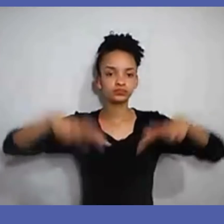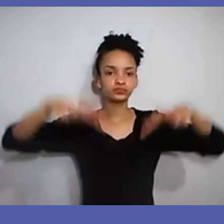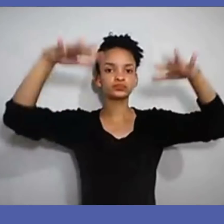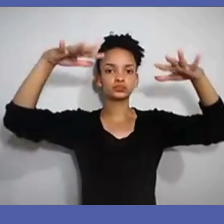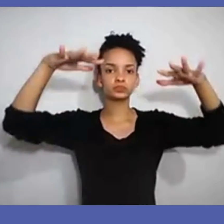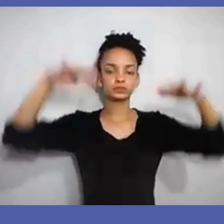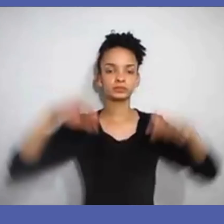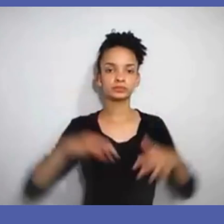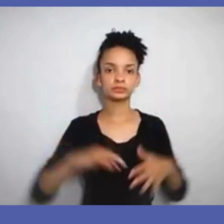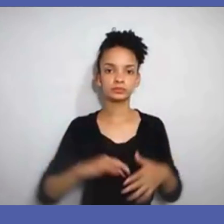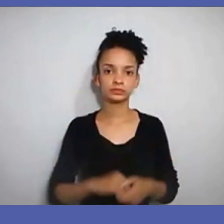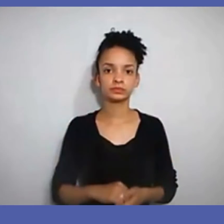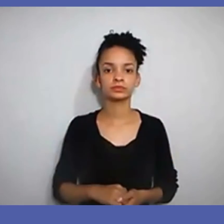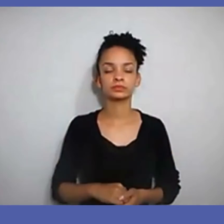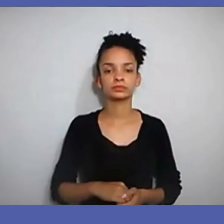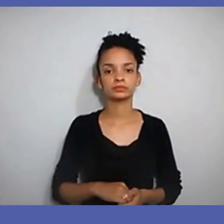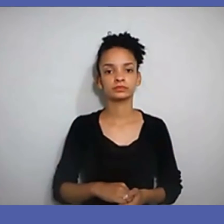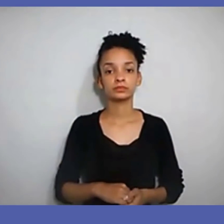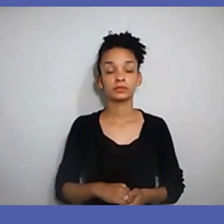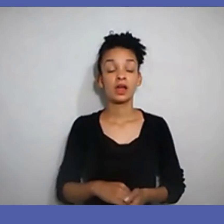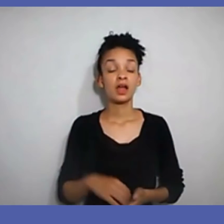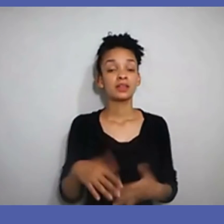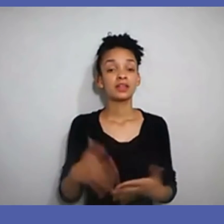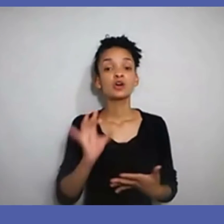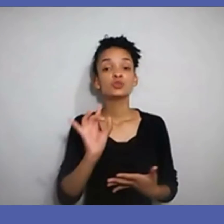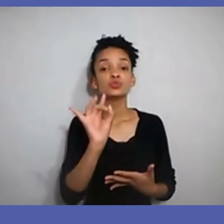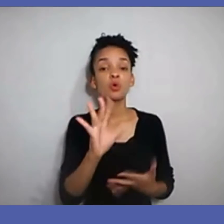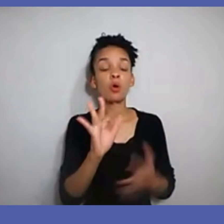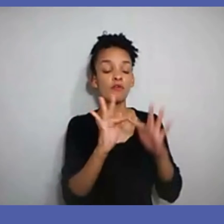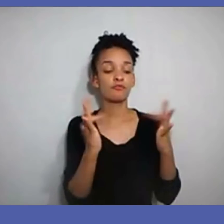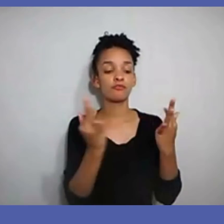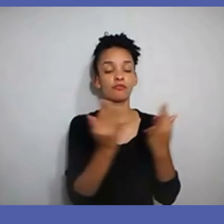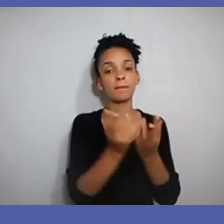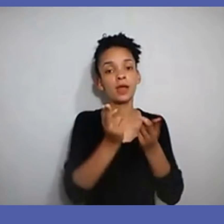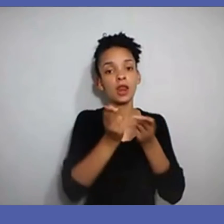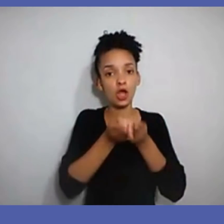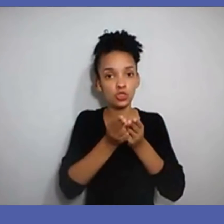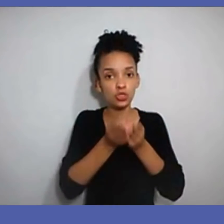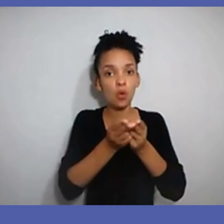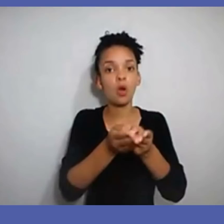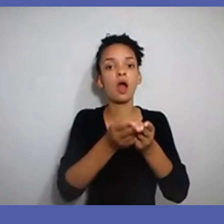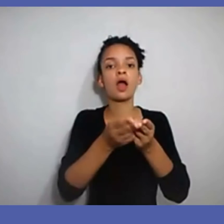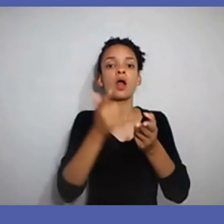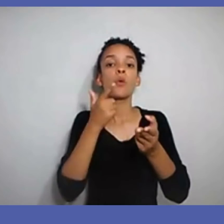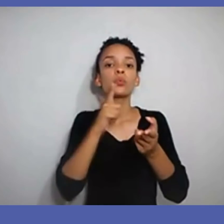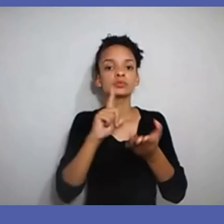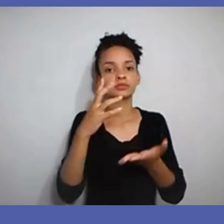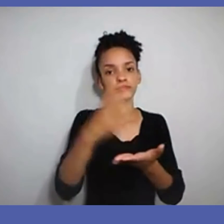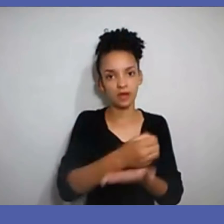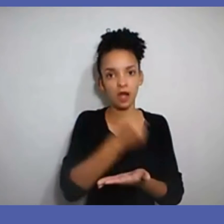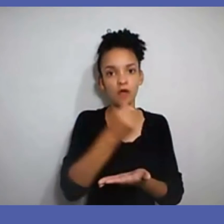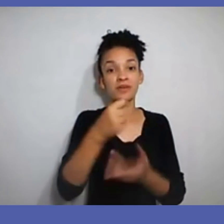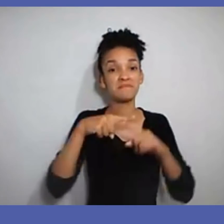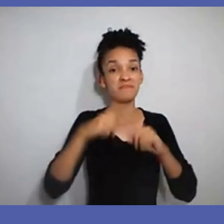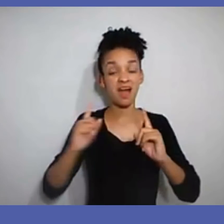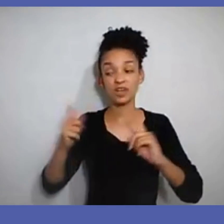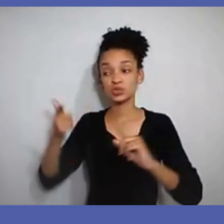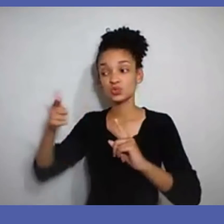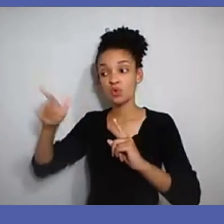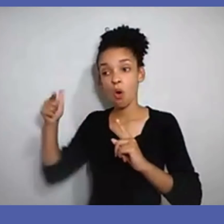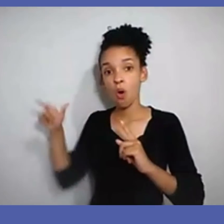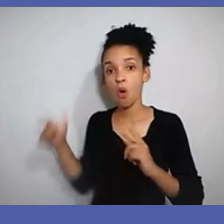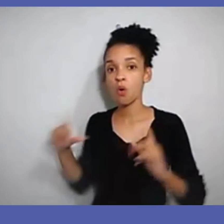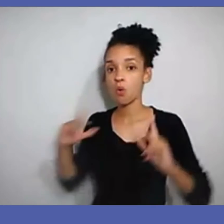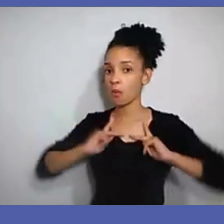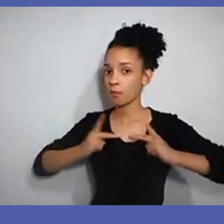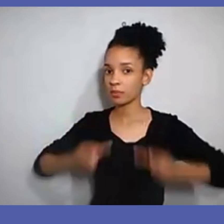salva, né? E todo o resto da humanidade foi exterminado. Foi uma grande